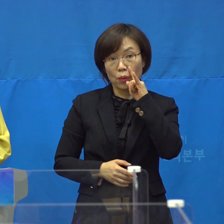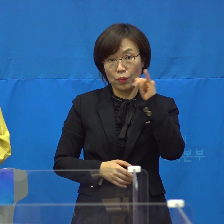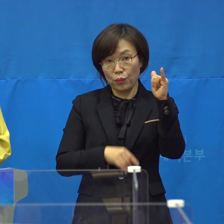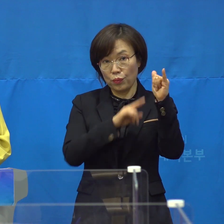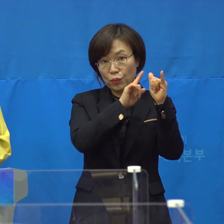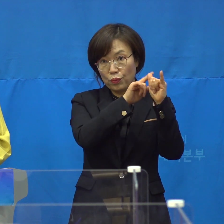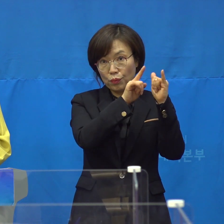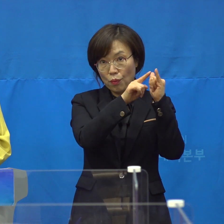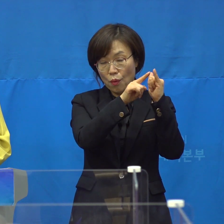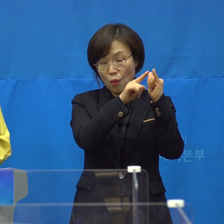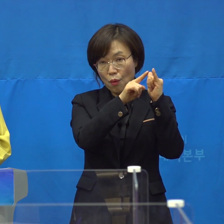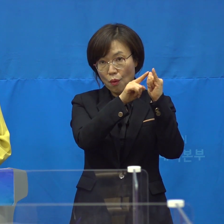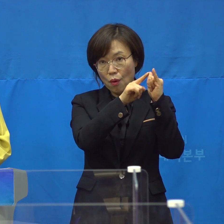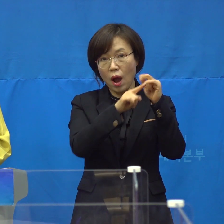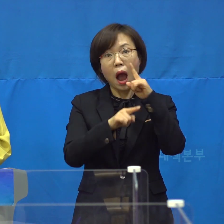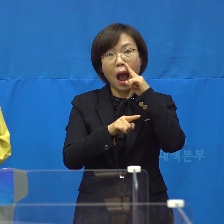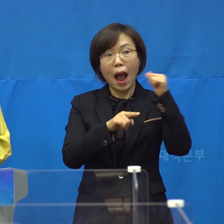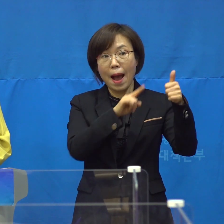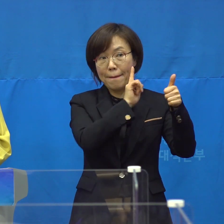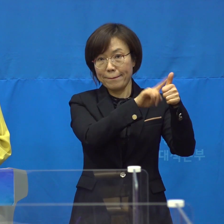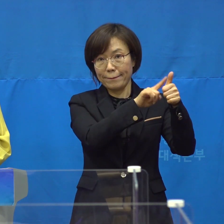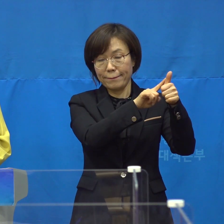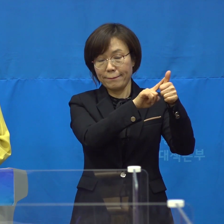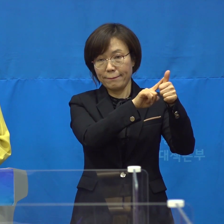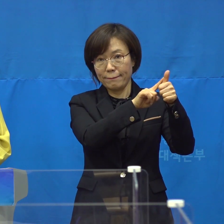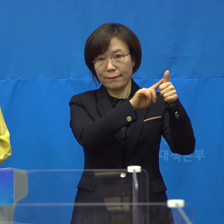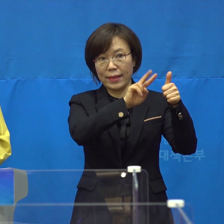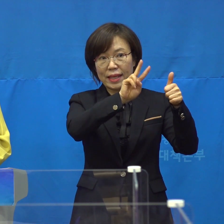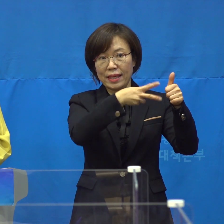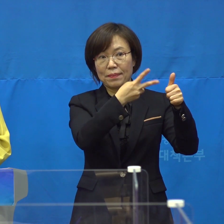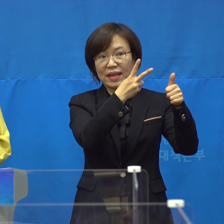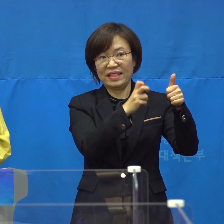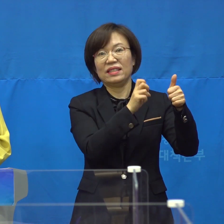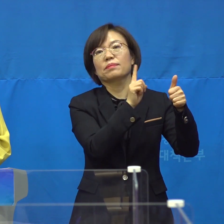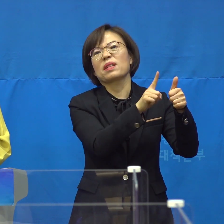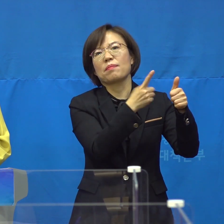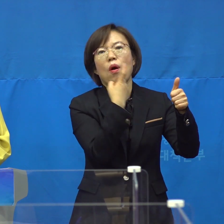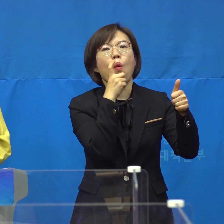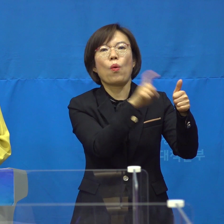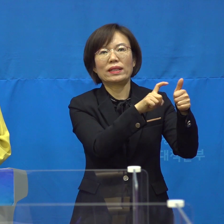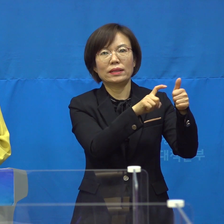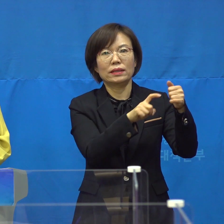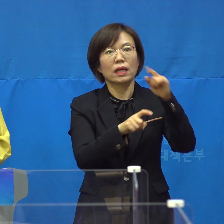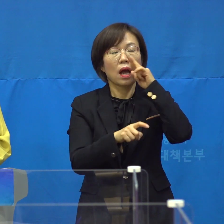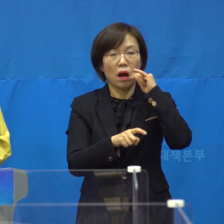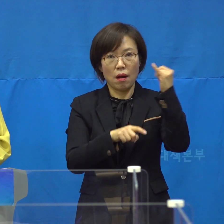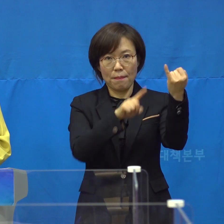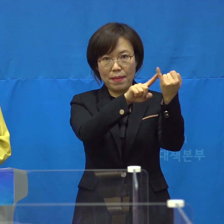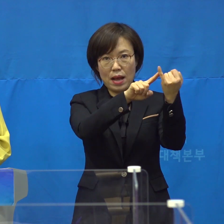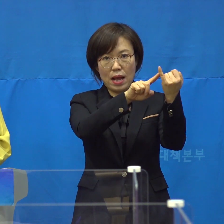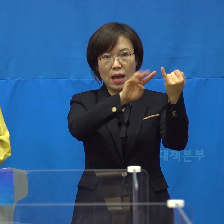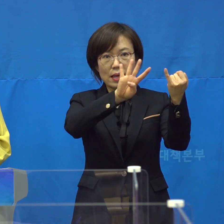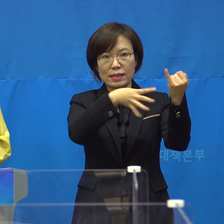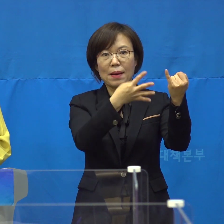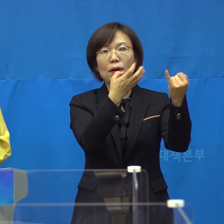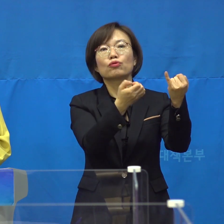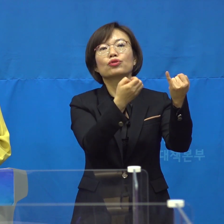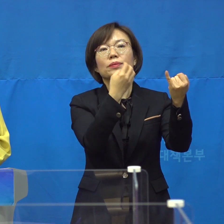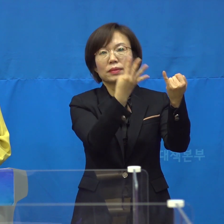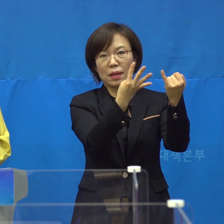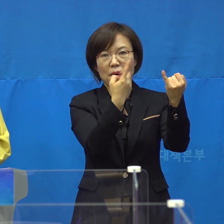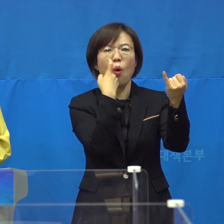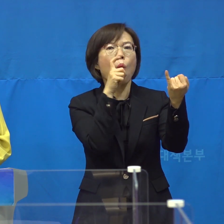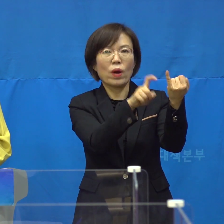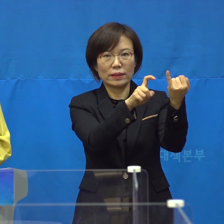부모는 먼저 아버지인 울산 221번 확진자, 어머니인 울산